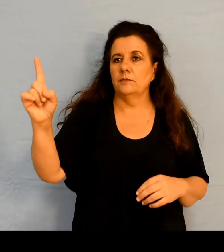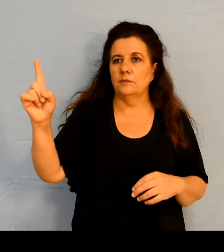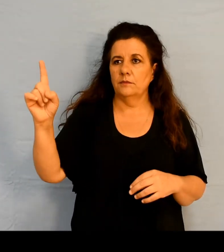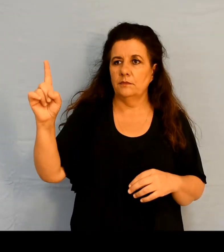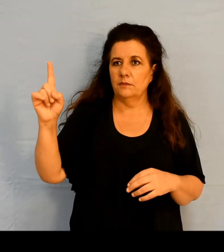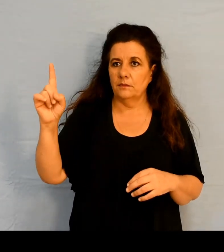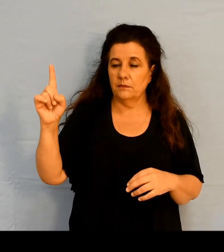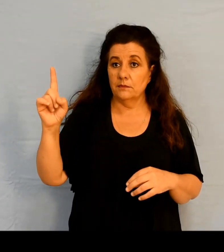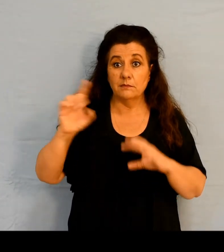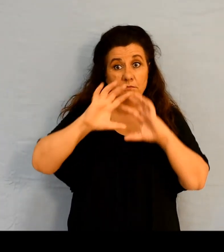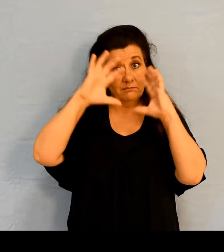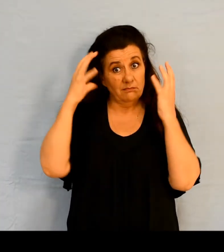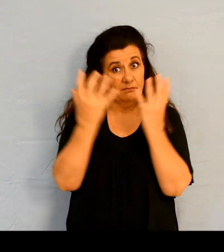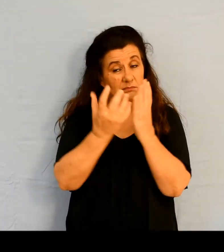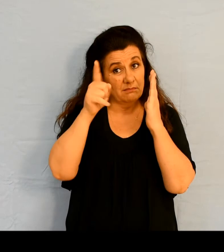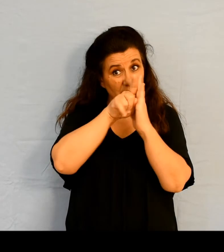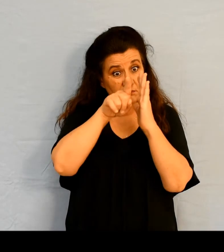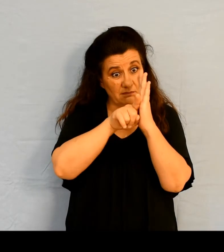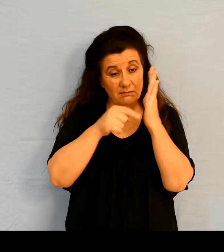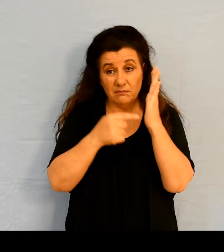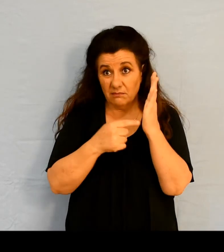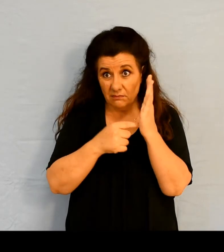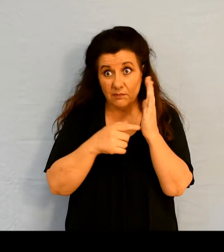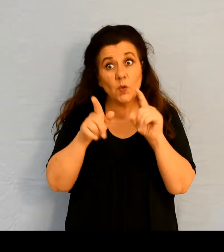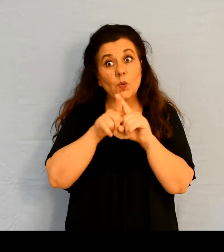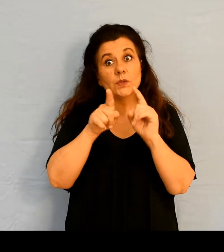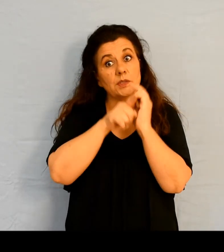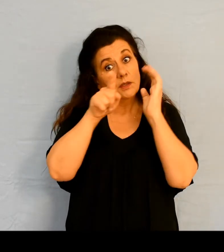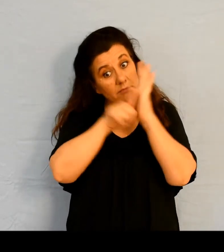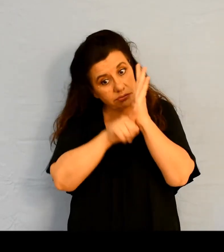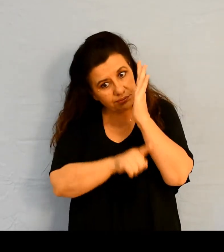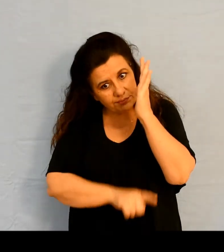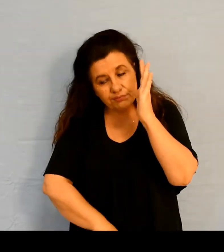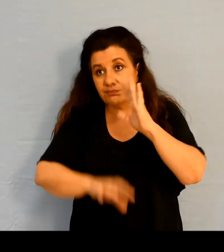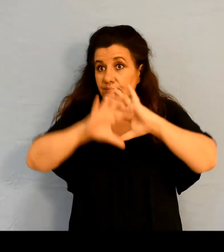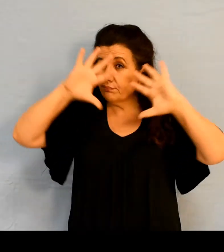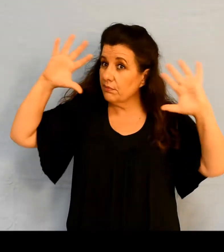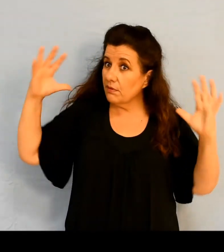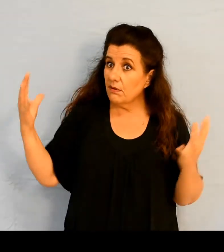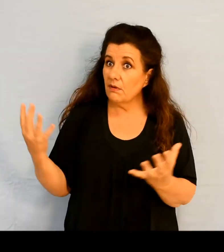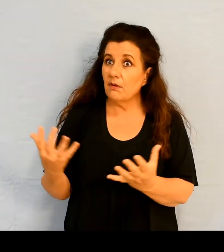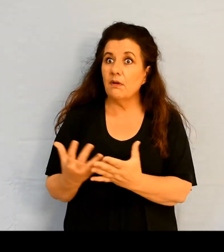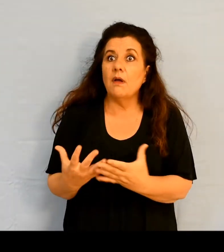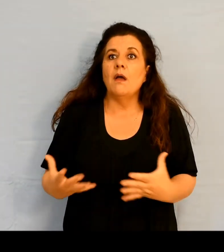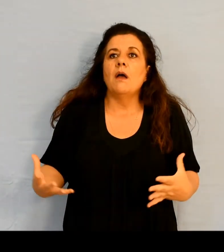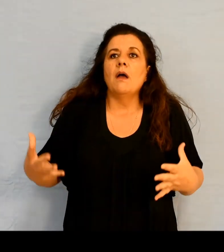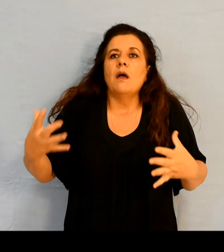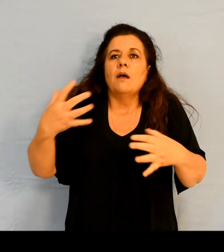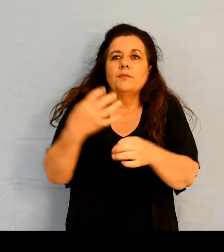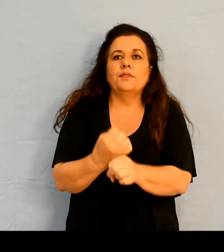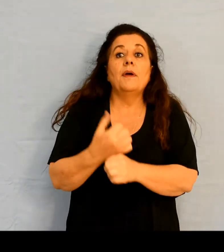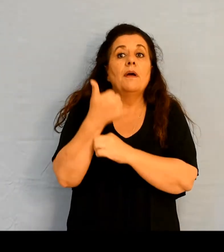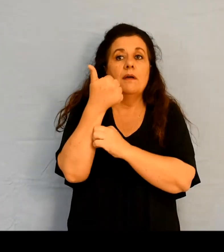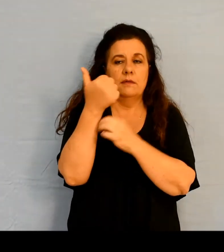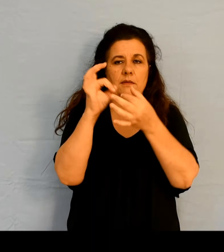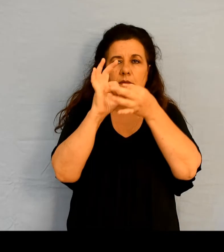Ces commandements et tous les autres se résument dans cette parole.